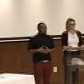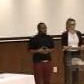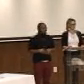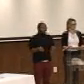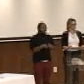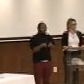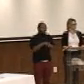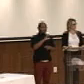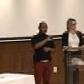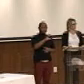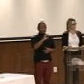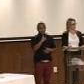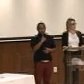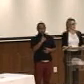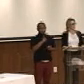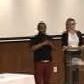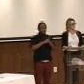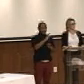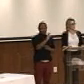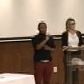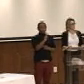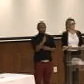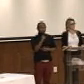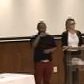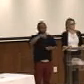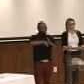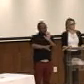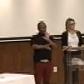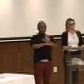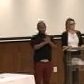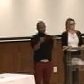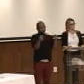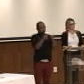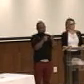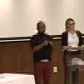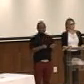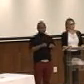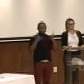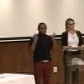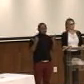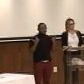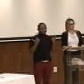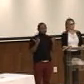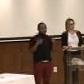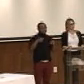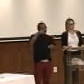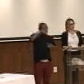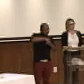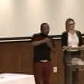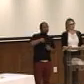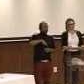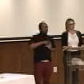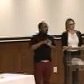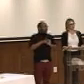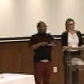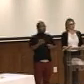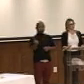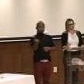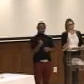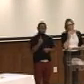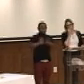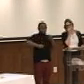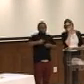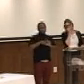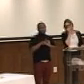CDs e FGs que foram atribuídas pela lei. Dentro delas e com as necessidades que nós temos, estamos totalmente abertos à discussão. Não